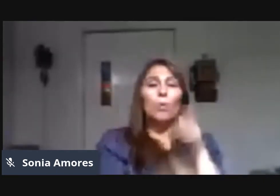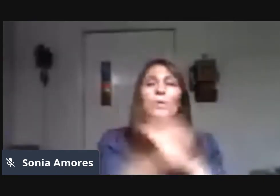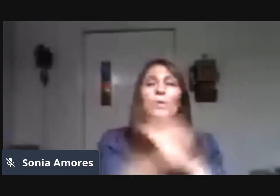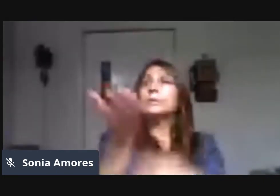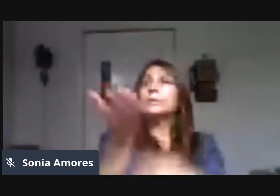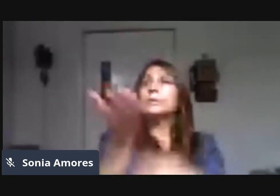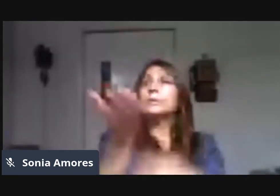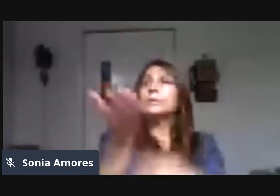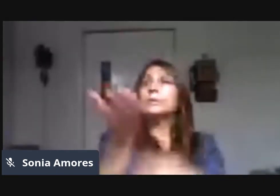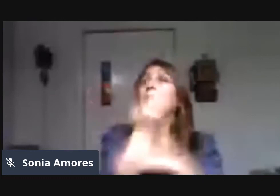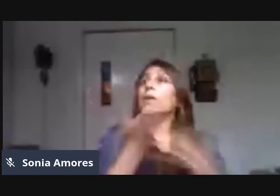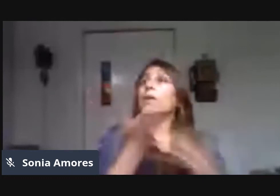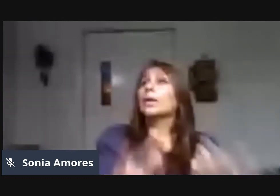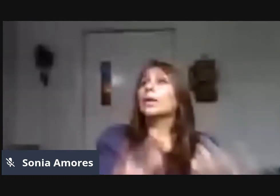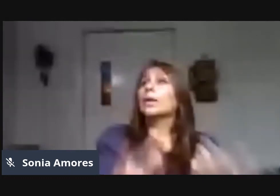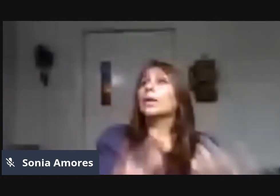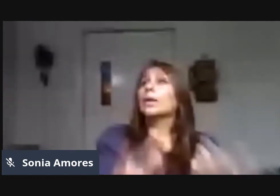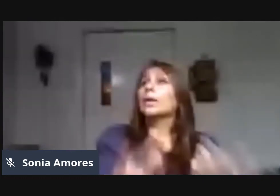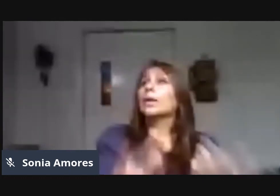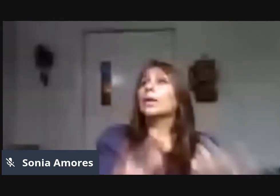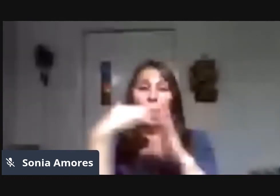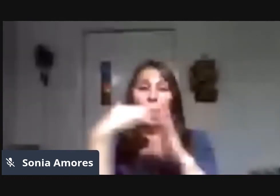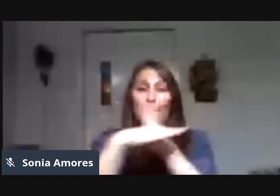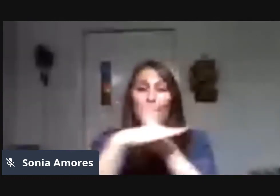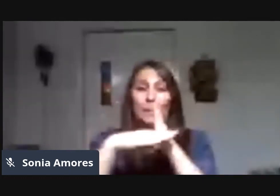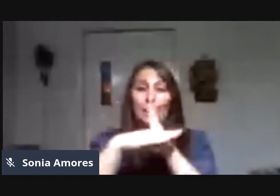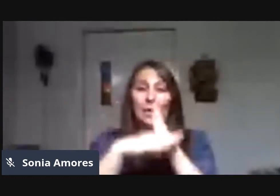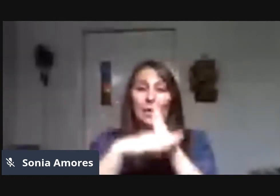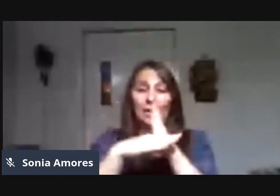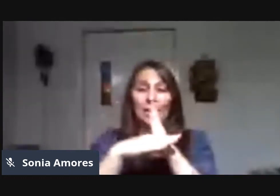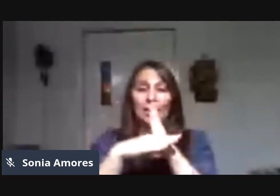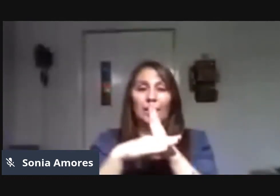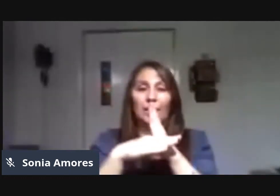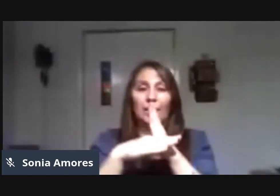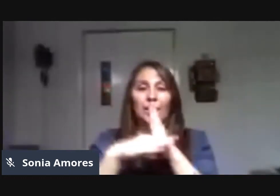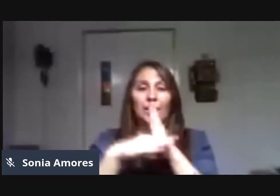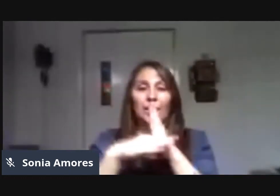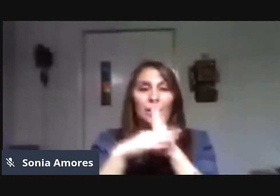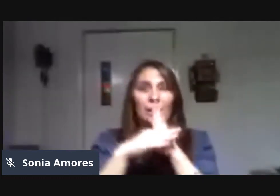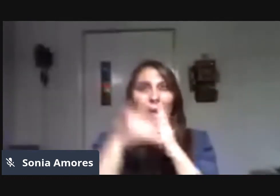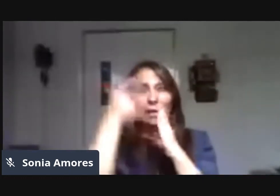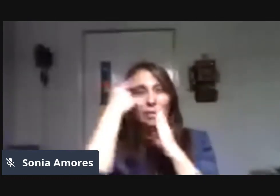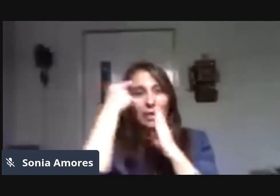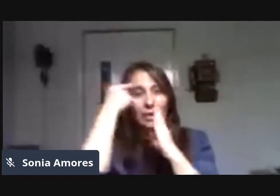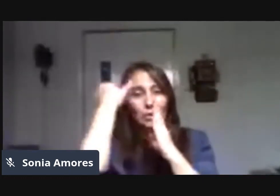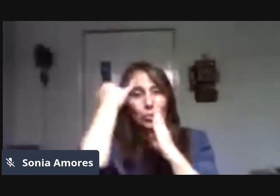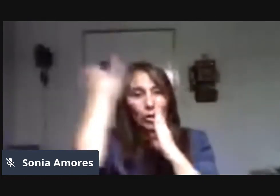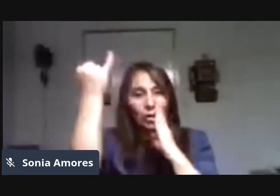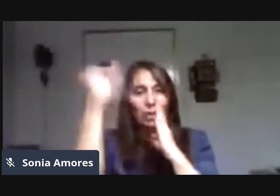alimentación, la clase media, no solo de condiciones materiales, sino intelectuales,